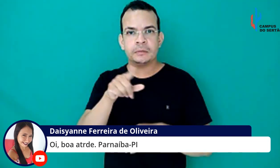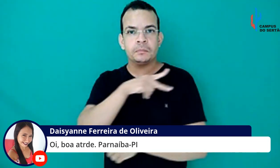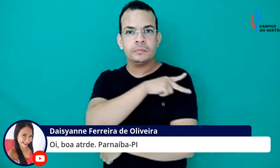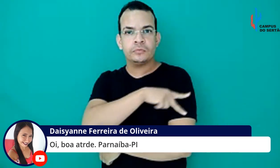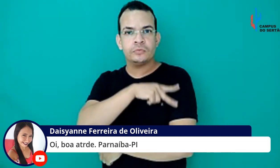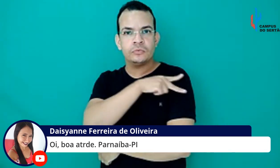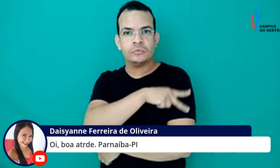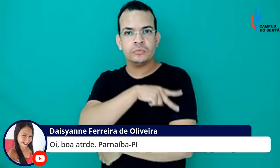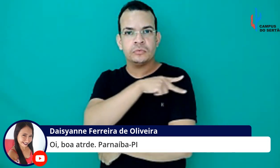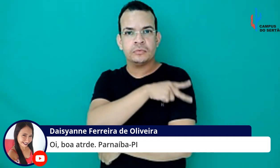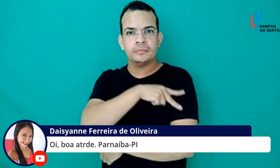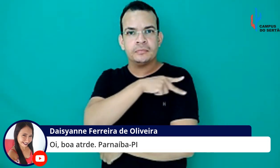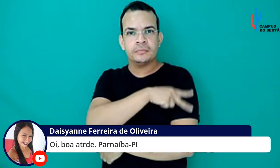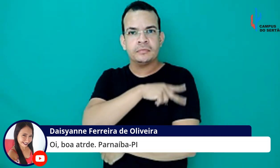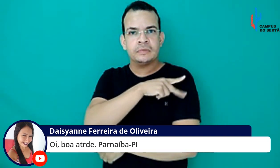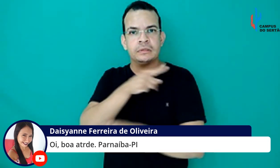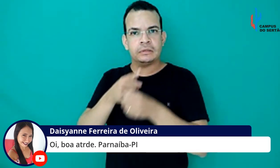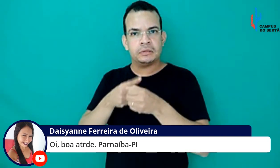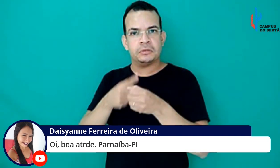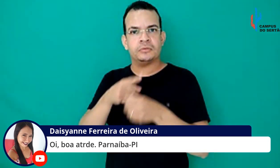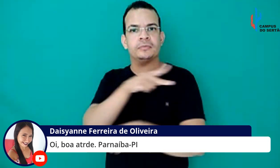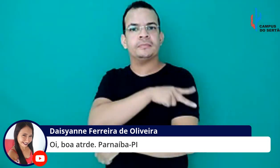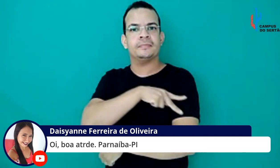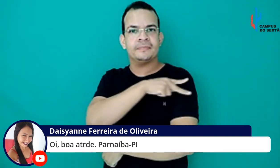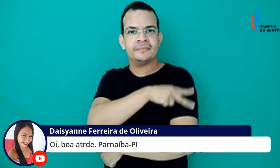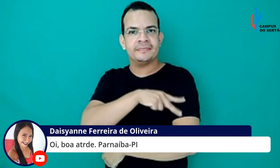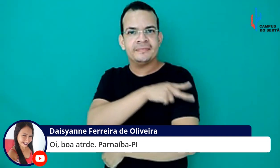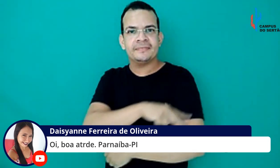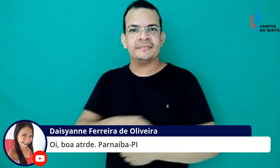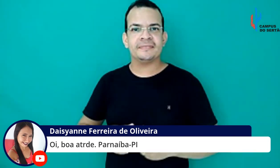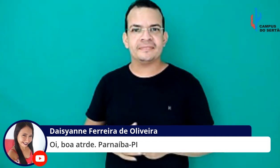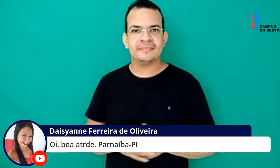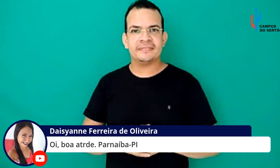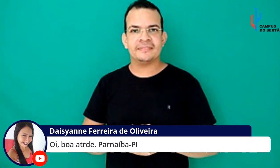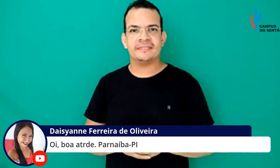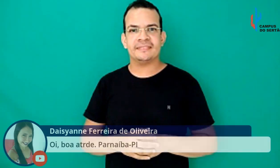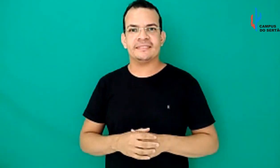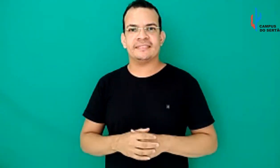Boa tarde. Piauí, Parnaíba.